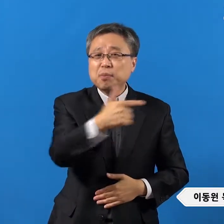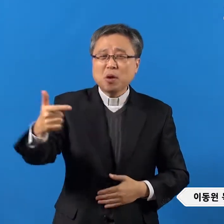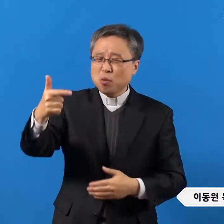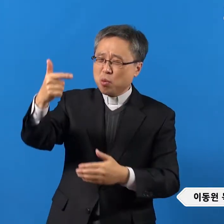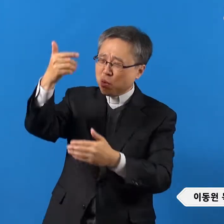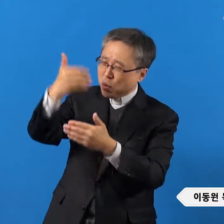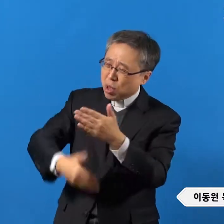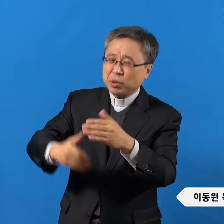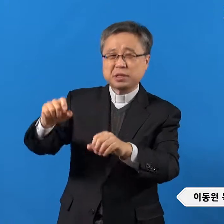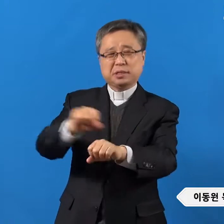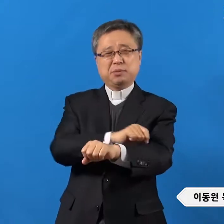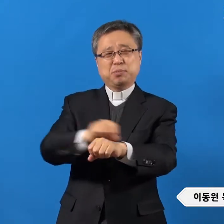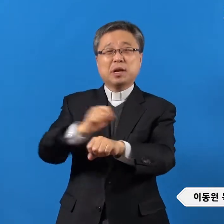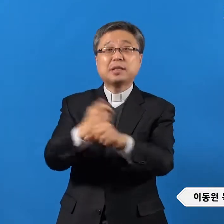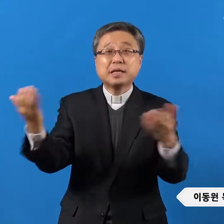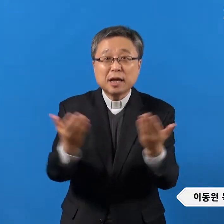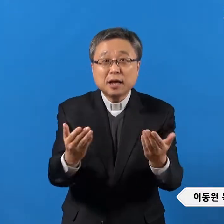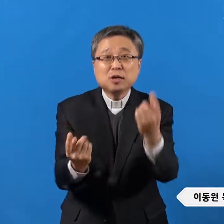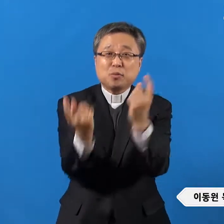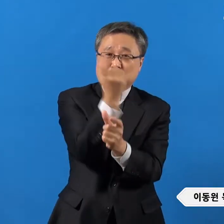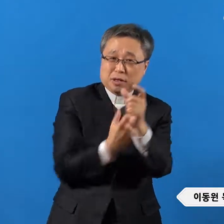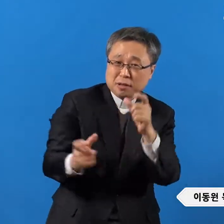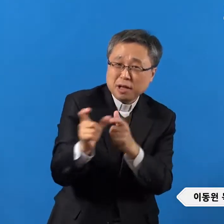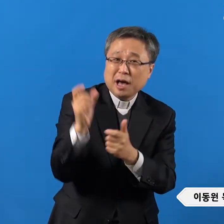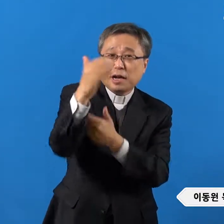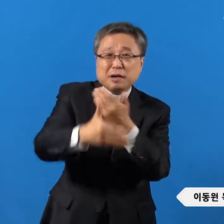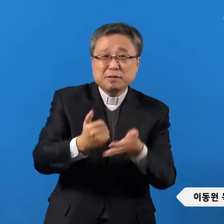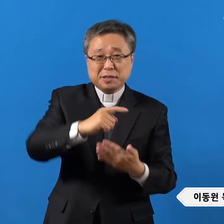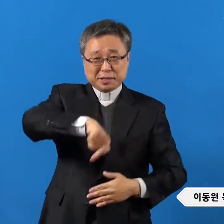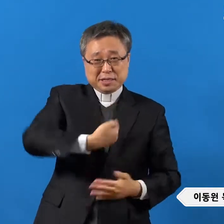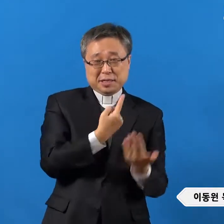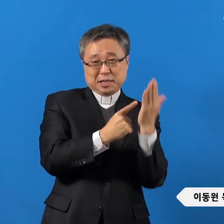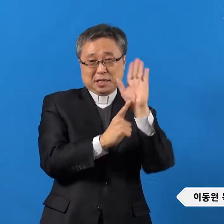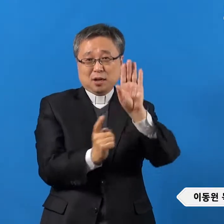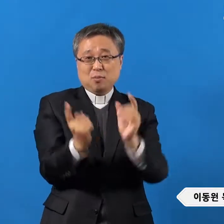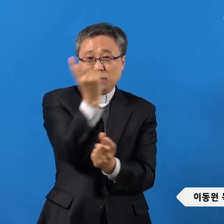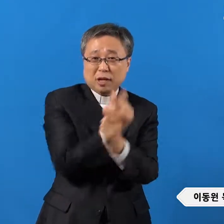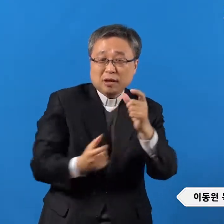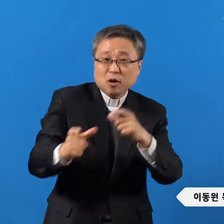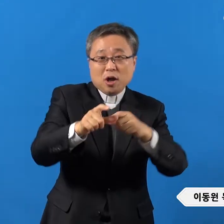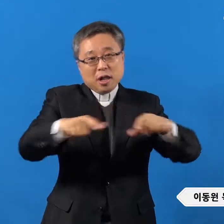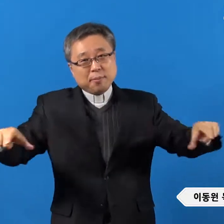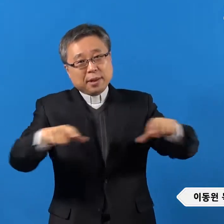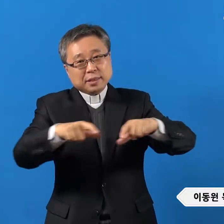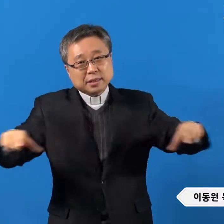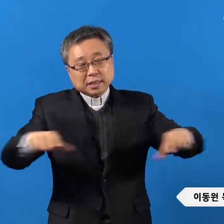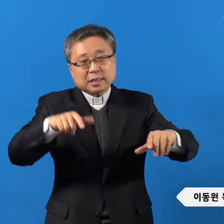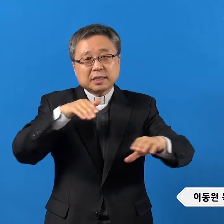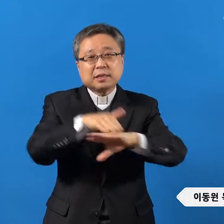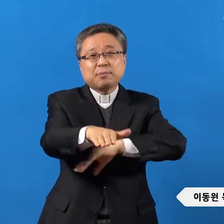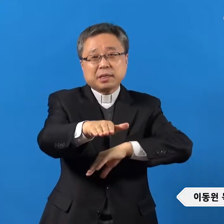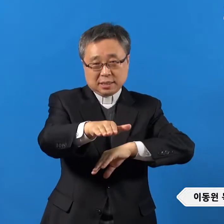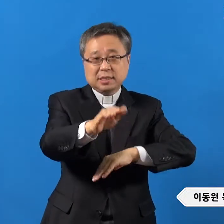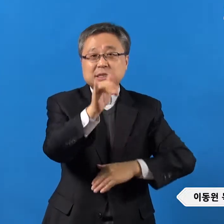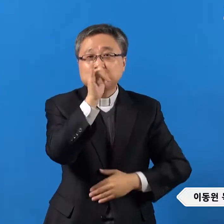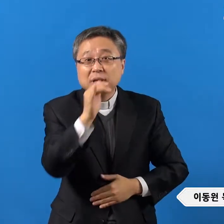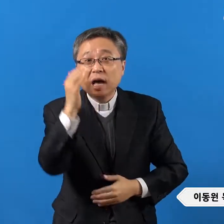것입니다. 그보다 하나님이 자신을 드러내는 보다 보편적인 방식이 있습니다. 이것이 바로 하나님의